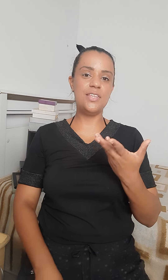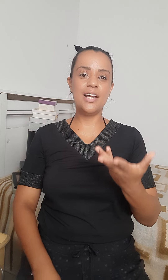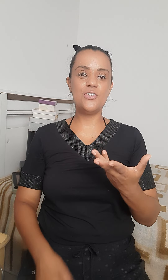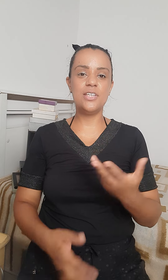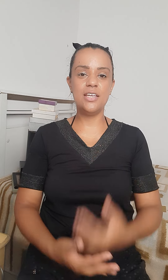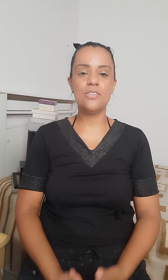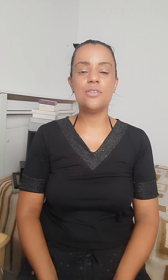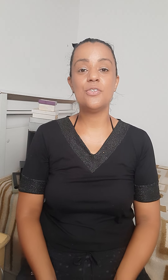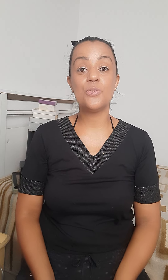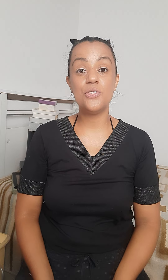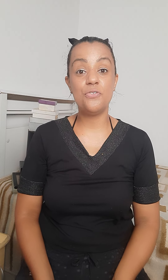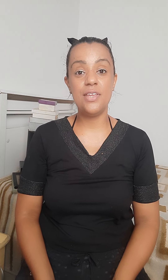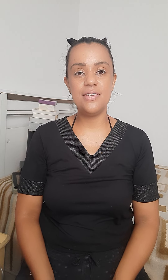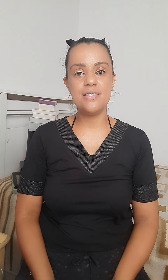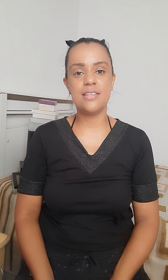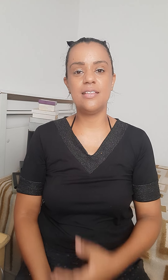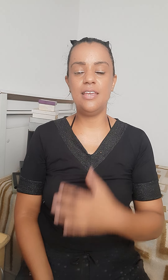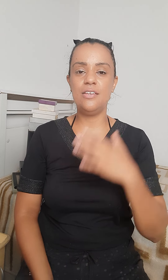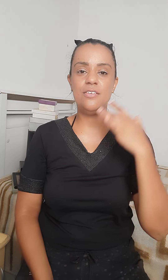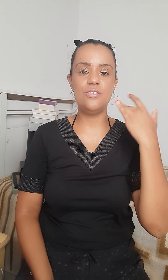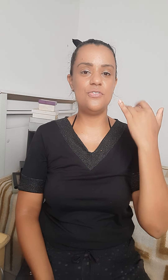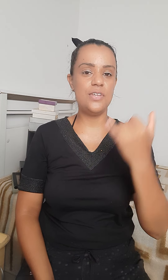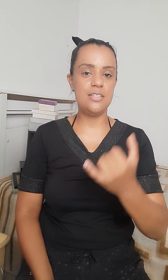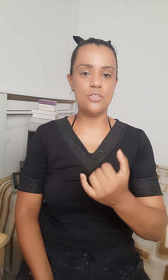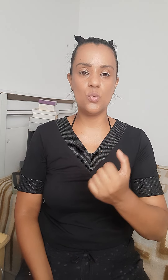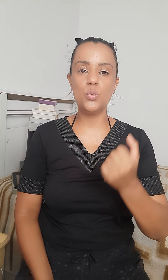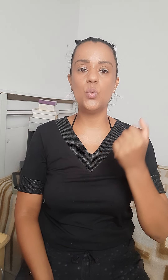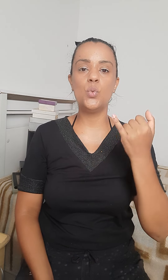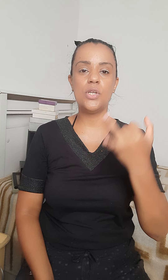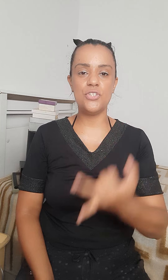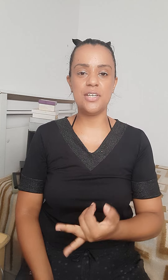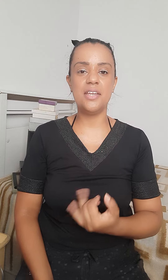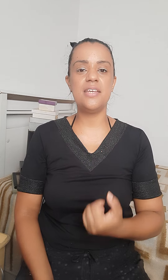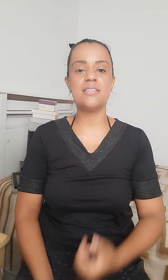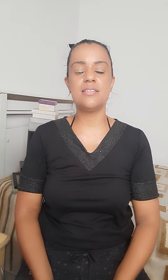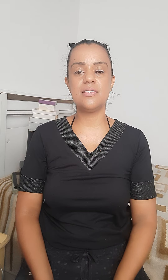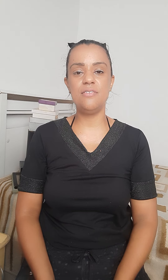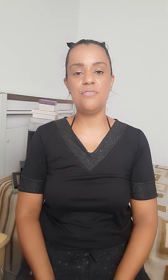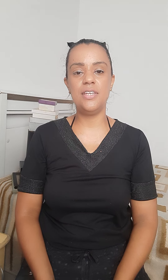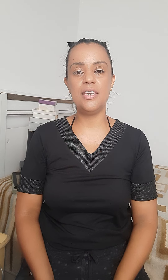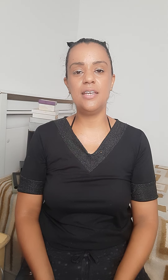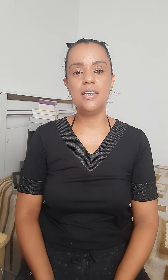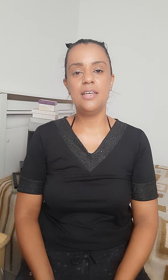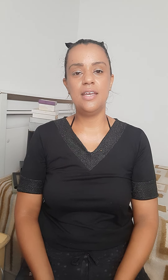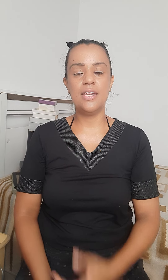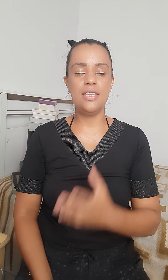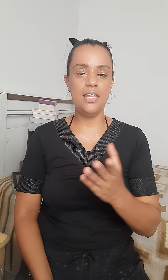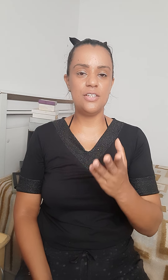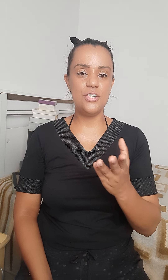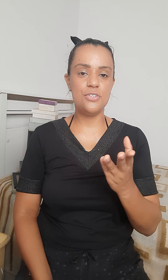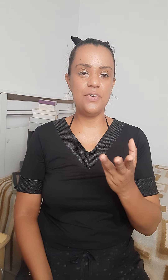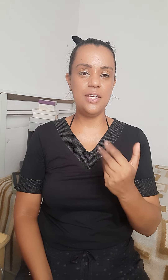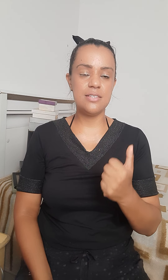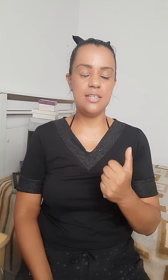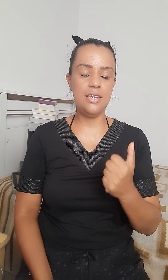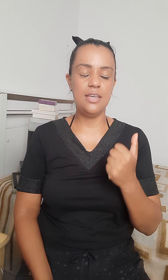representatividade, né? Sua diferença, tem diferença de cultura, de crenças, enfim, né? É que nem a gente vê assim,